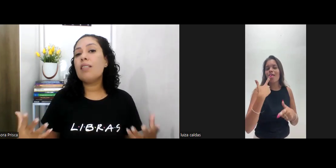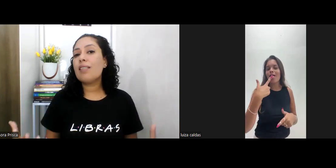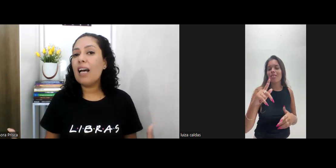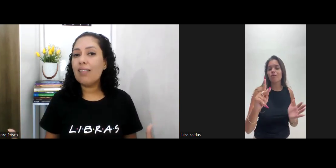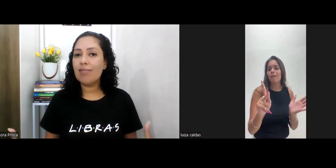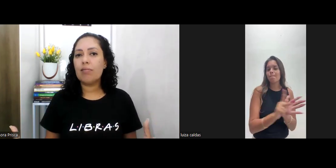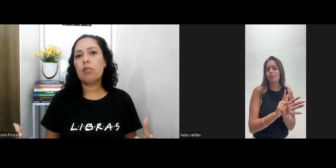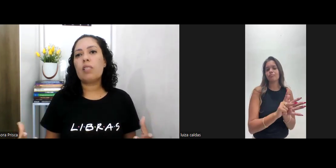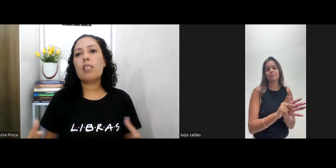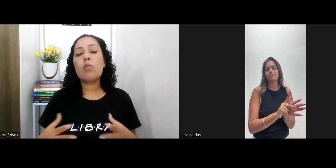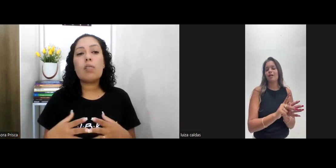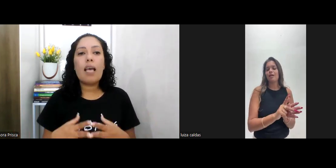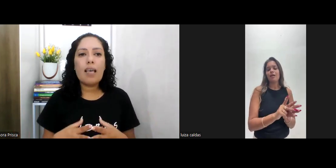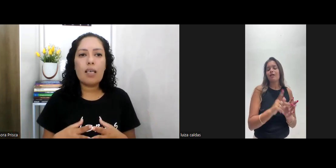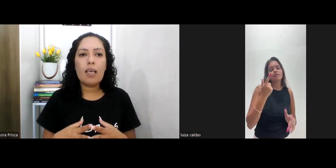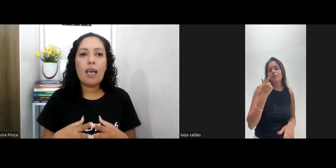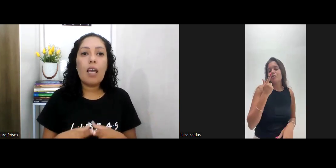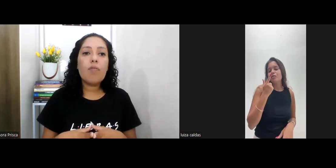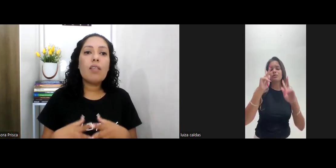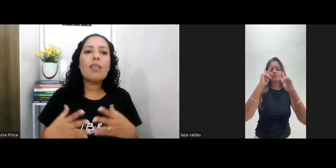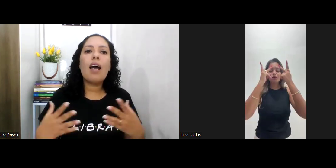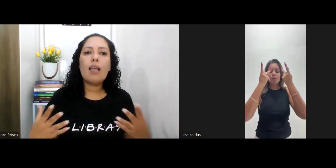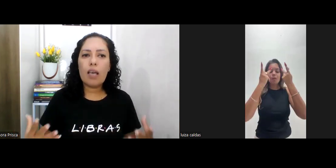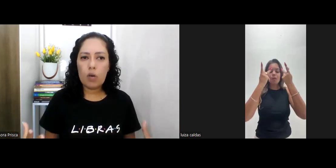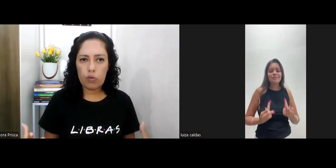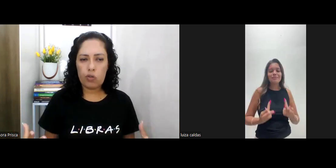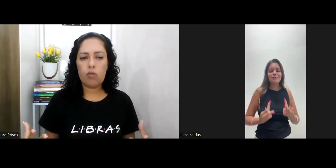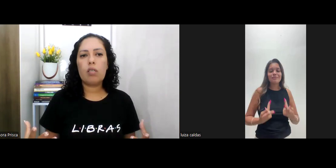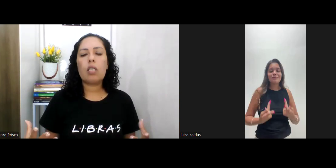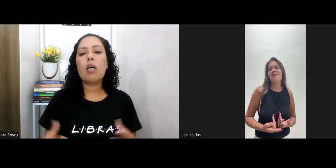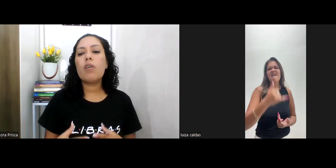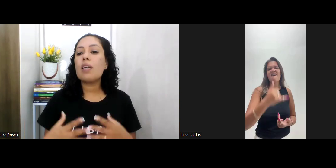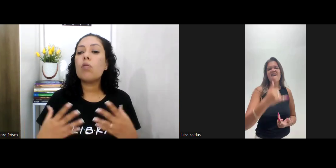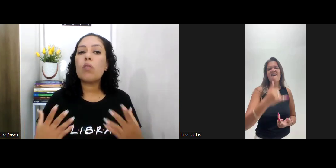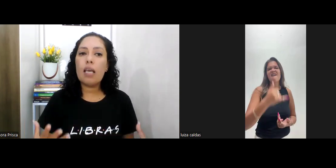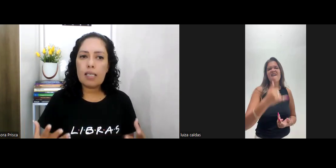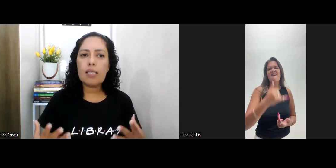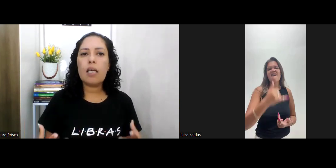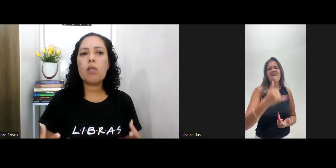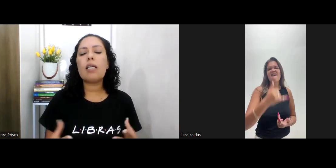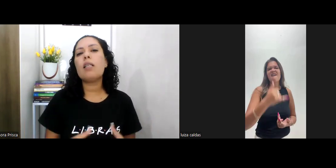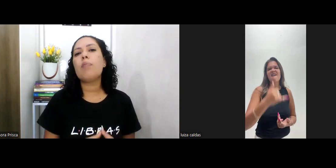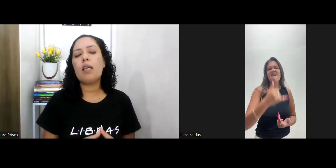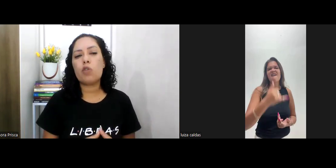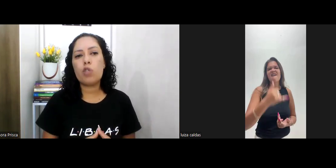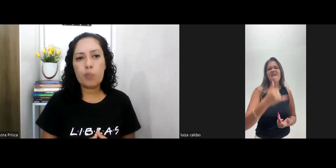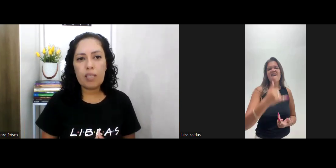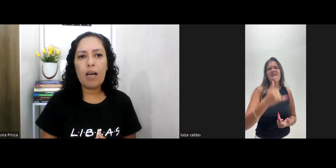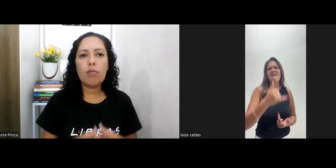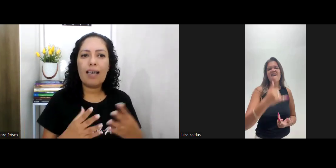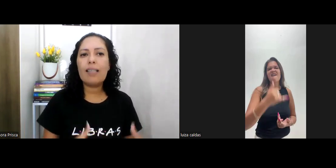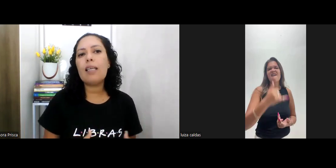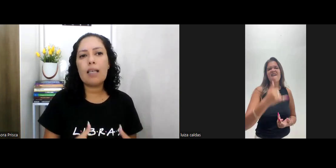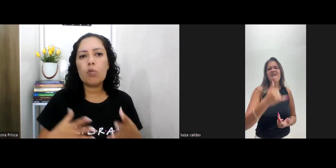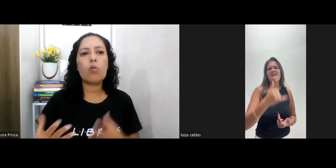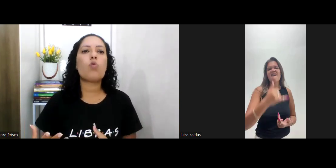consegue humanizar, você não consegue evitar erros que talvez aconteça dentro daquele ambiente do